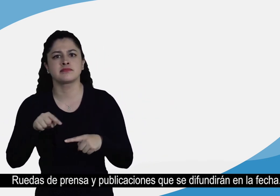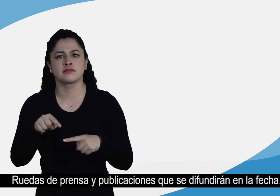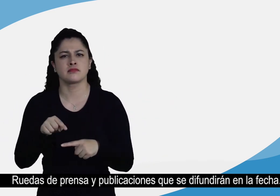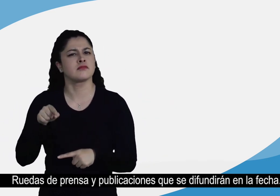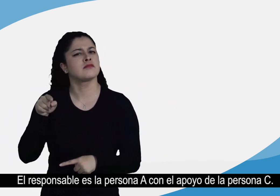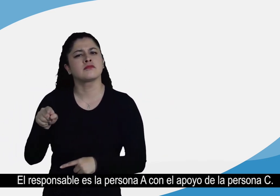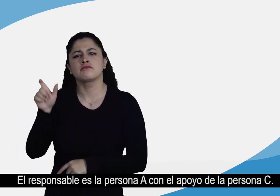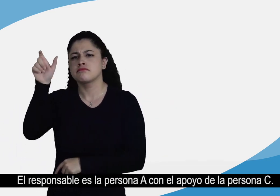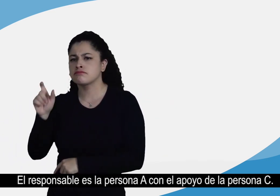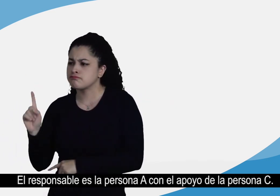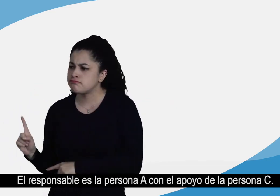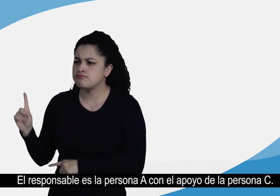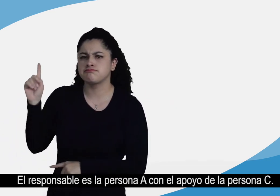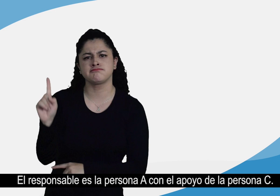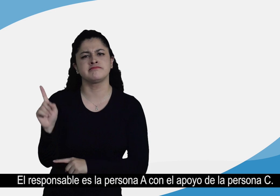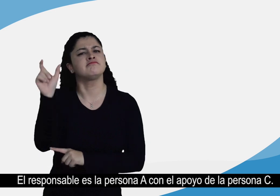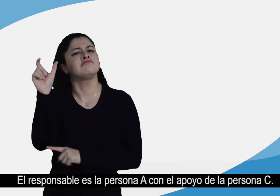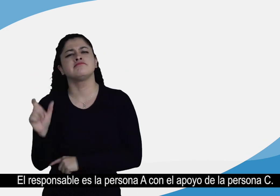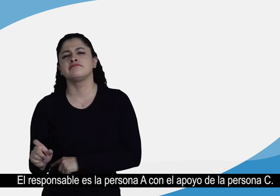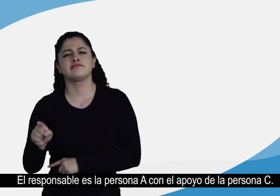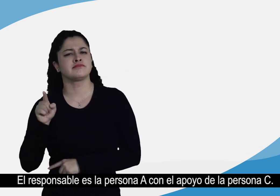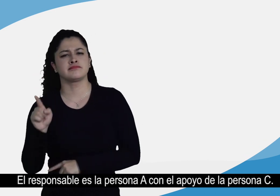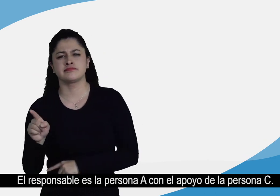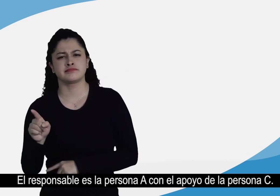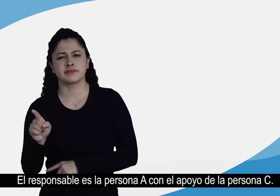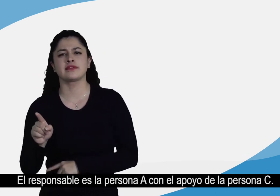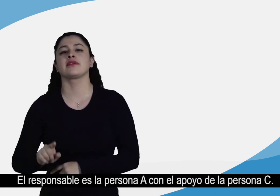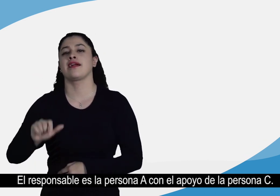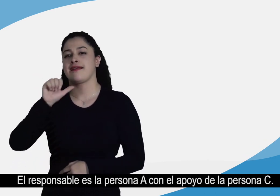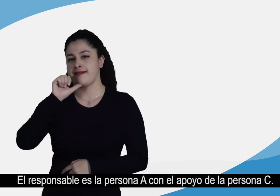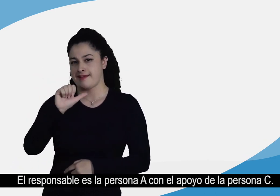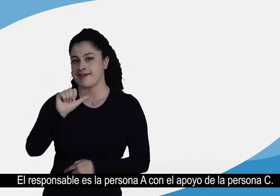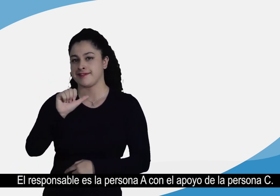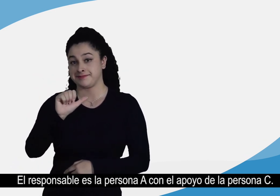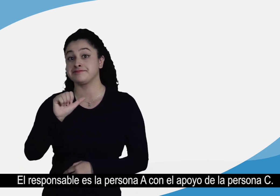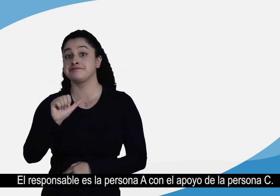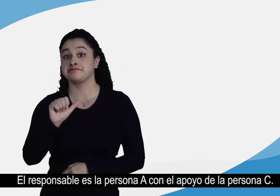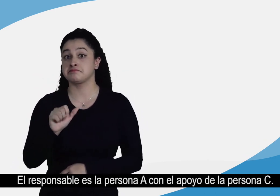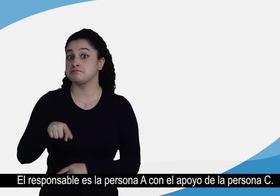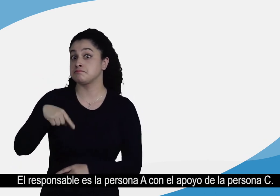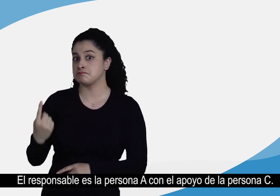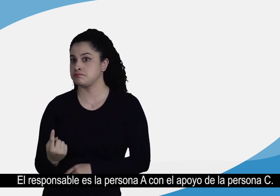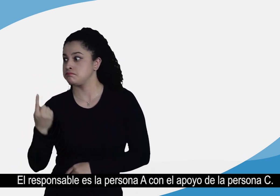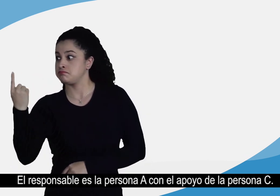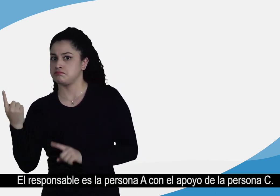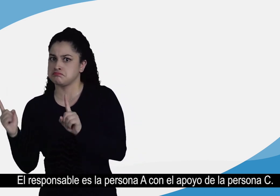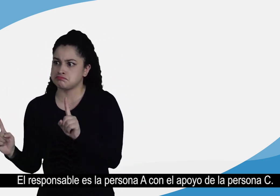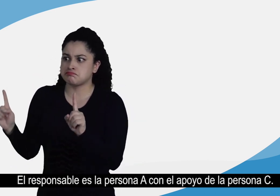El responsable Es la persona A Con el apoyo De la persona C